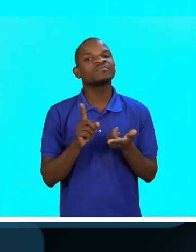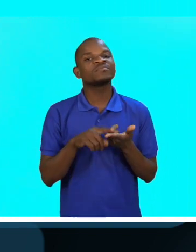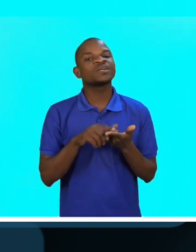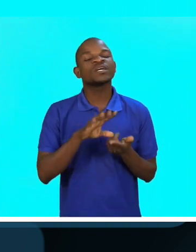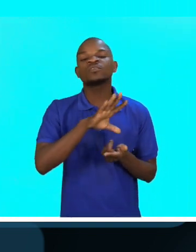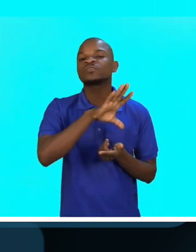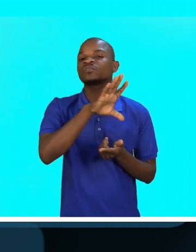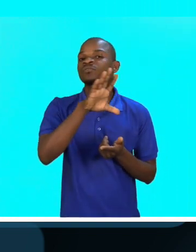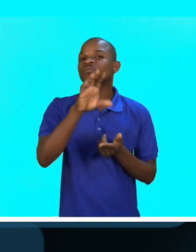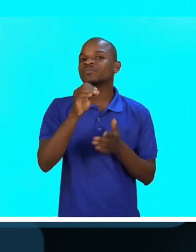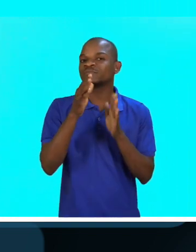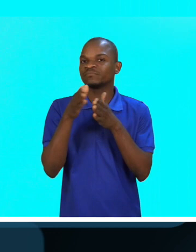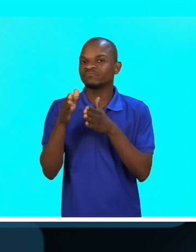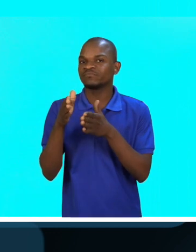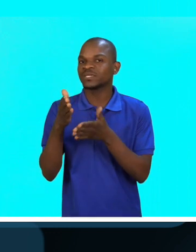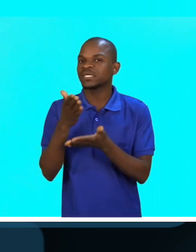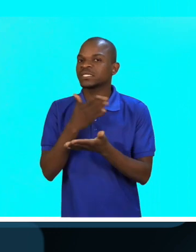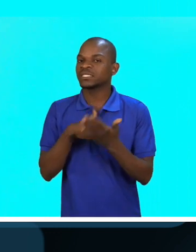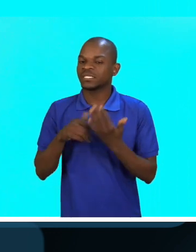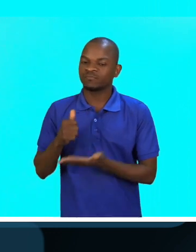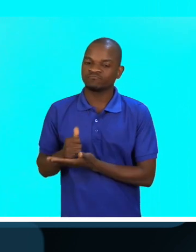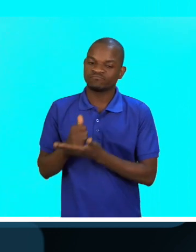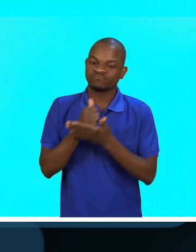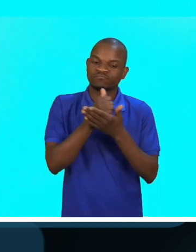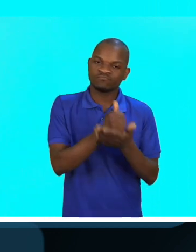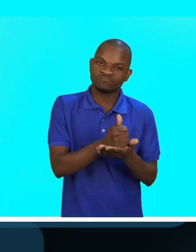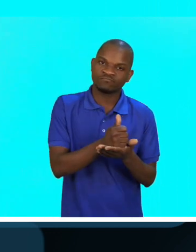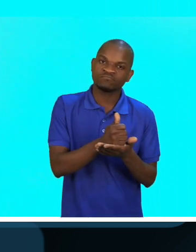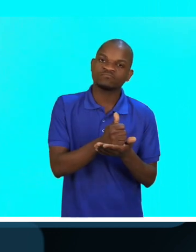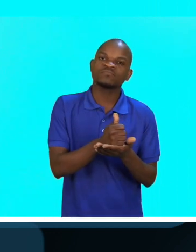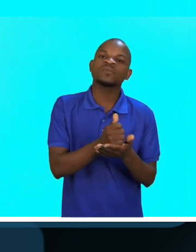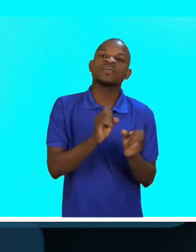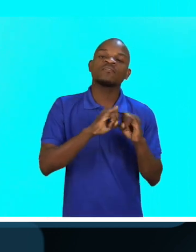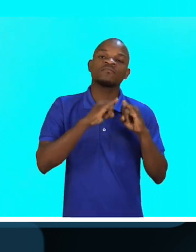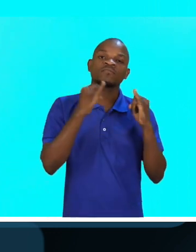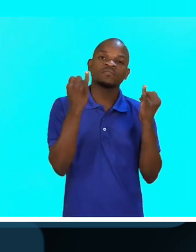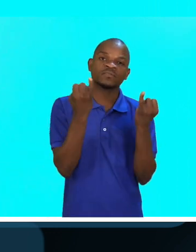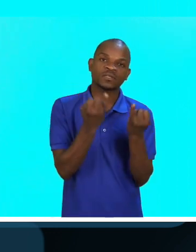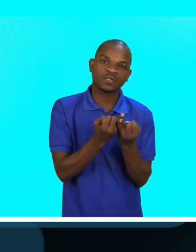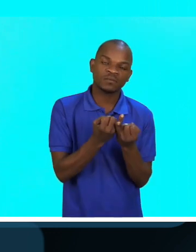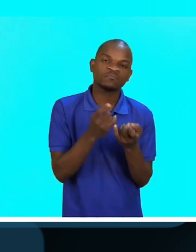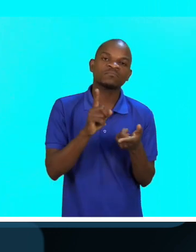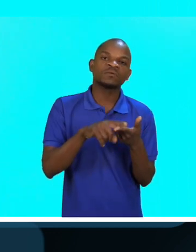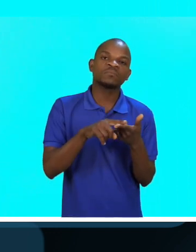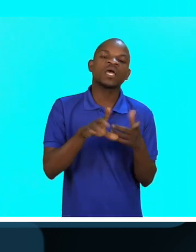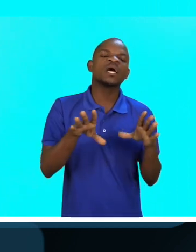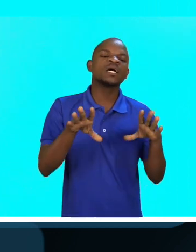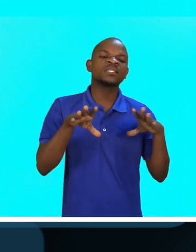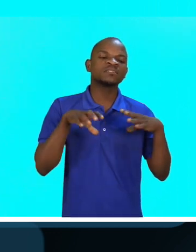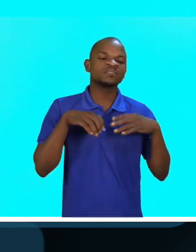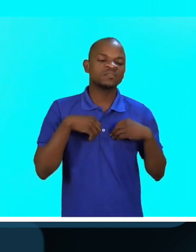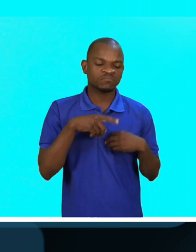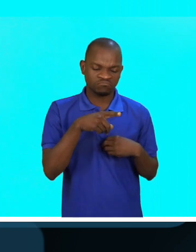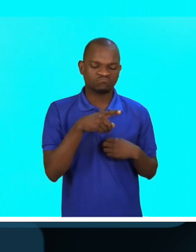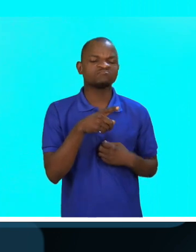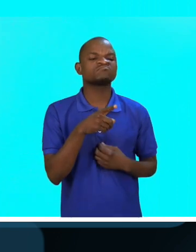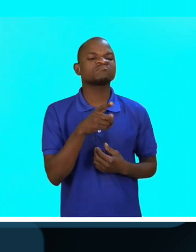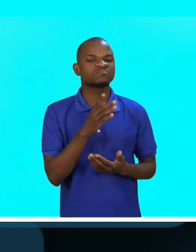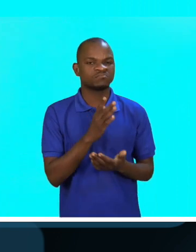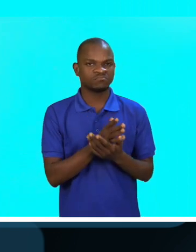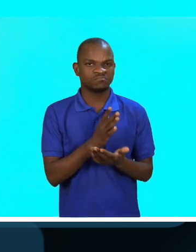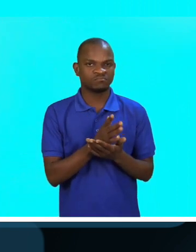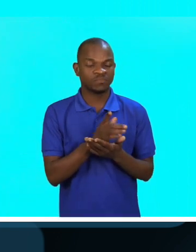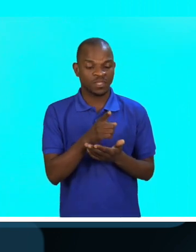que sensibilizaram-se através, não é, deste programa, dessa entrevista que aqui foi feito. Então venha